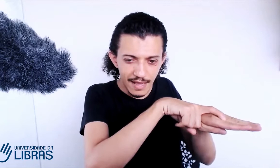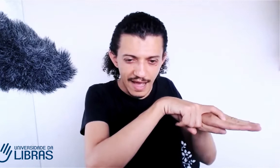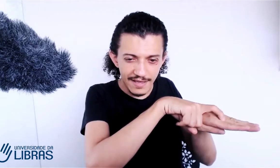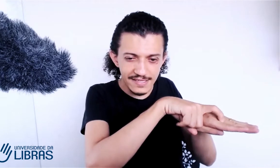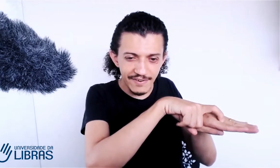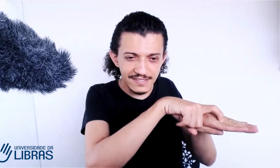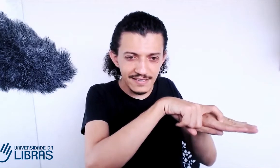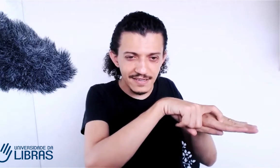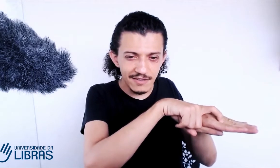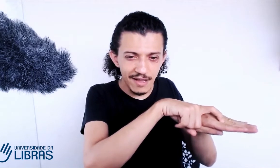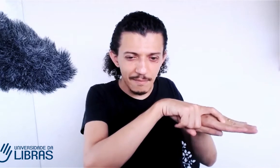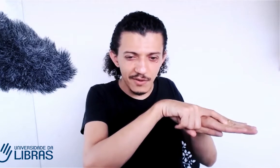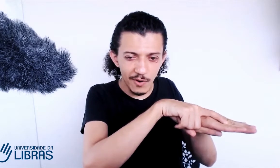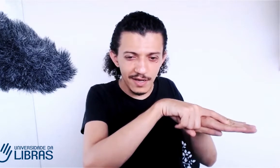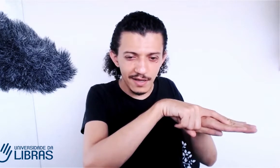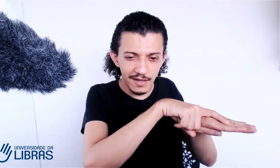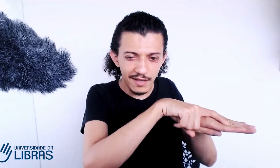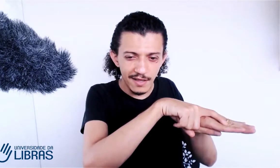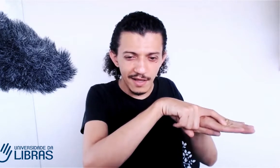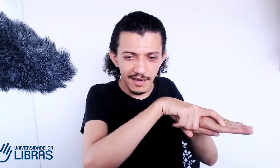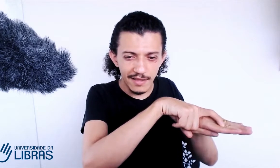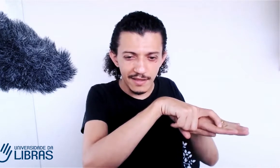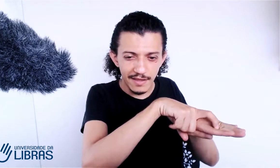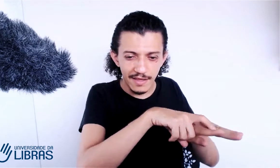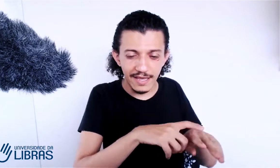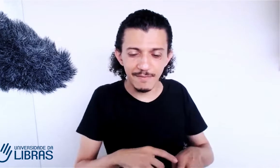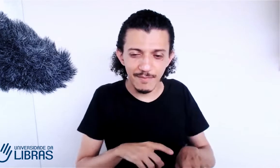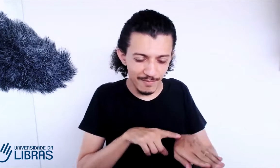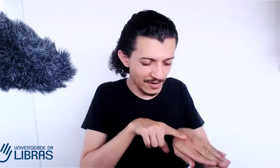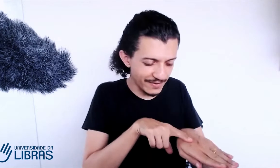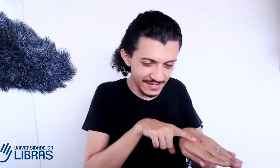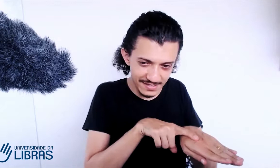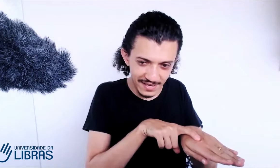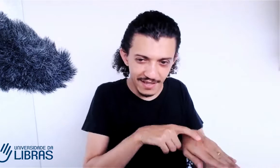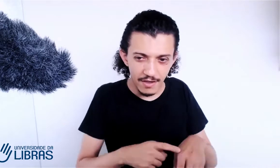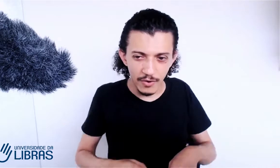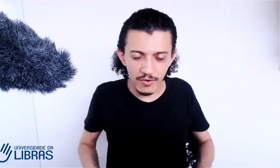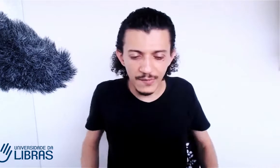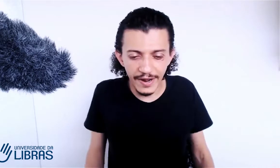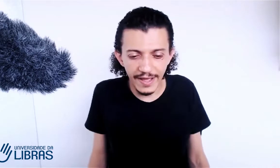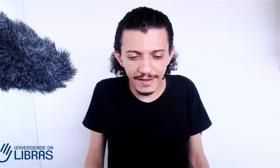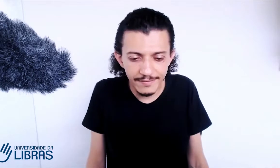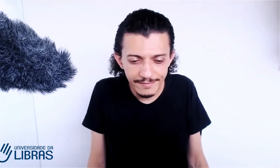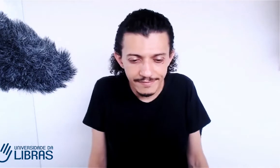Aí aqui você vai sinalizando a minhoca ali. E aí você pode fazer assim ou incorporar ela.